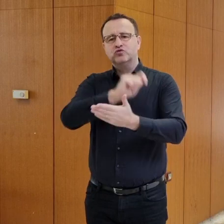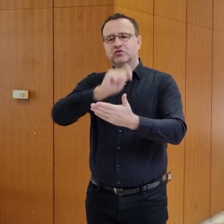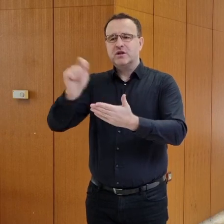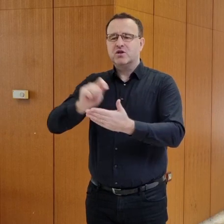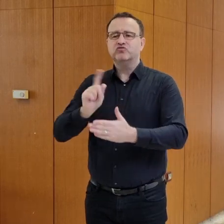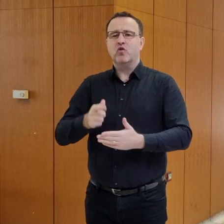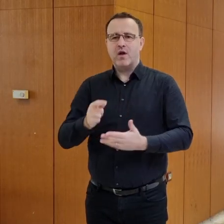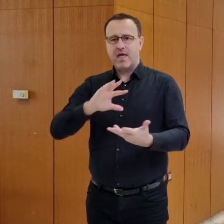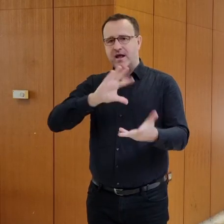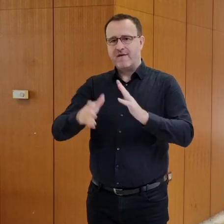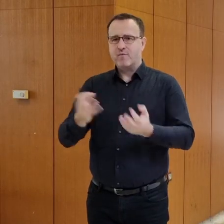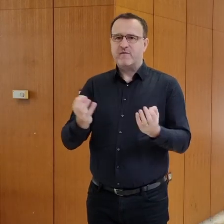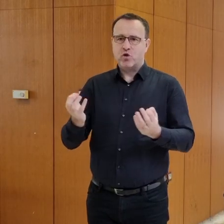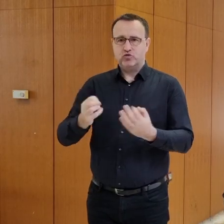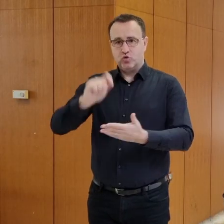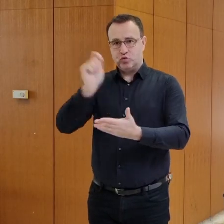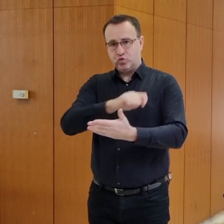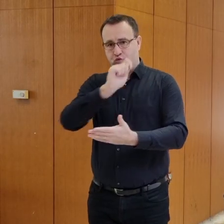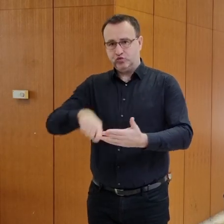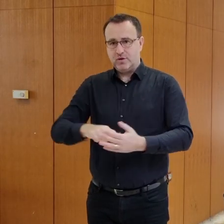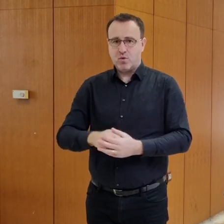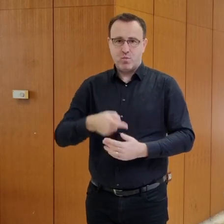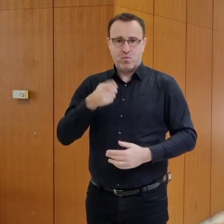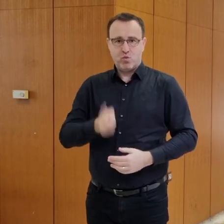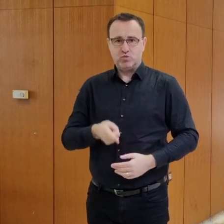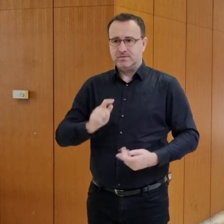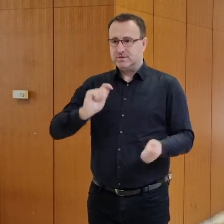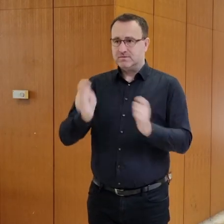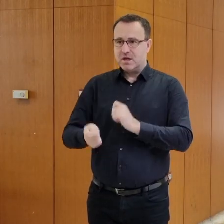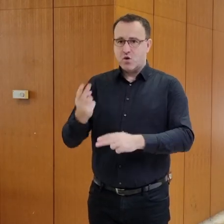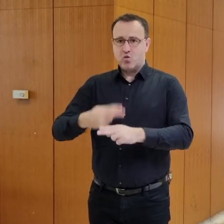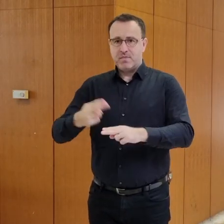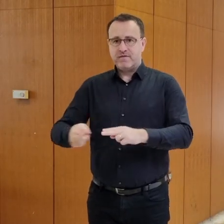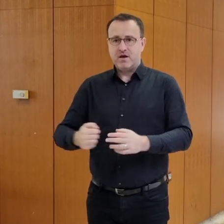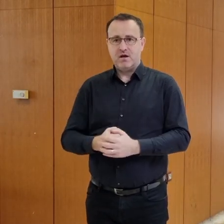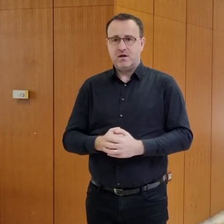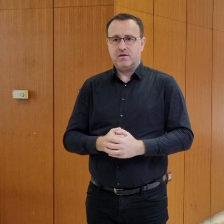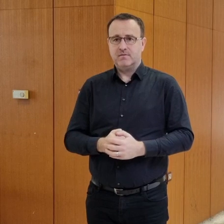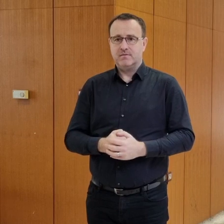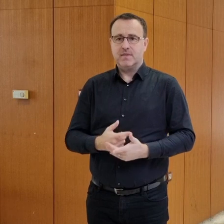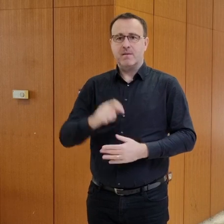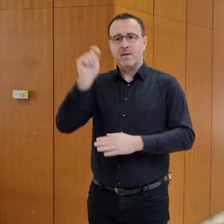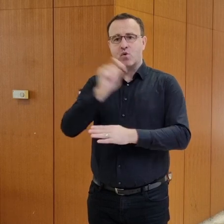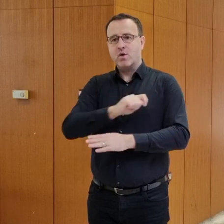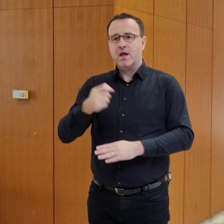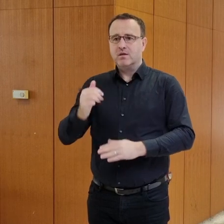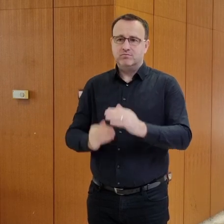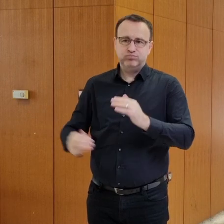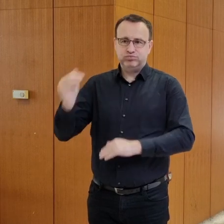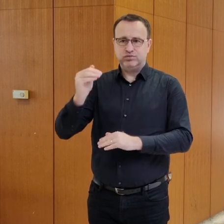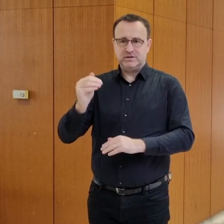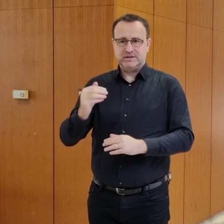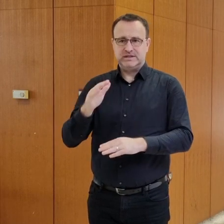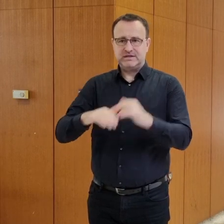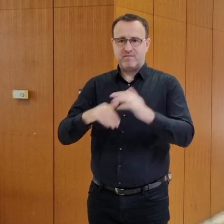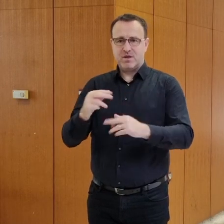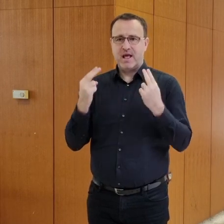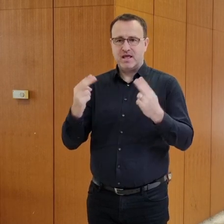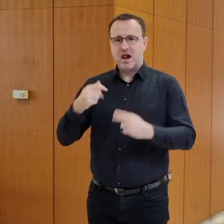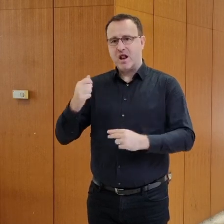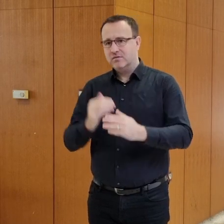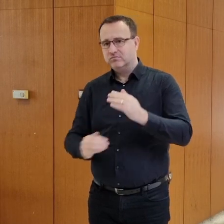nejaké reformy zrušíme, alebo budeme musieť ich zmeniť, alebo upraviť? Predražili sa projekty pre nárast cien materiálov?